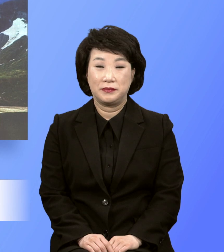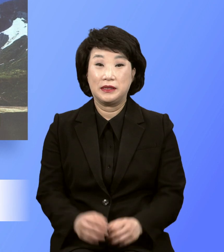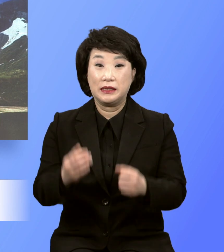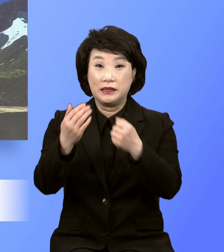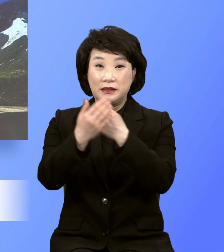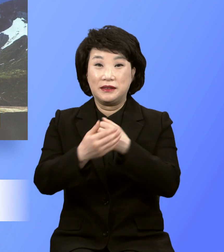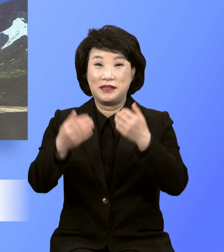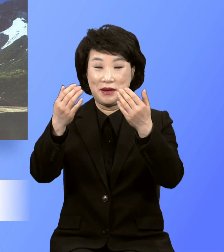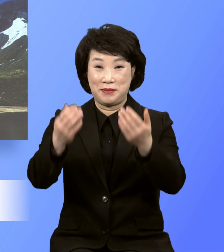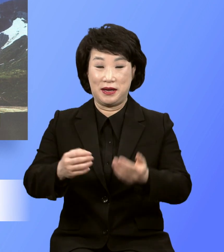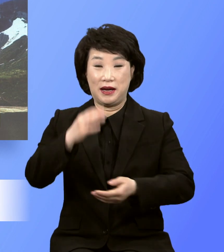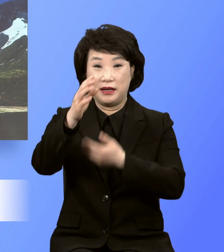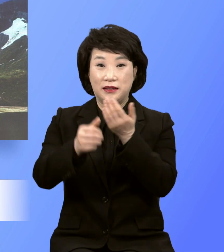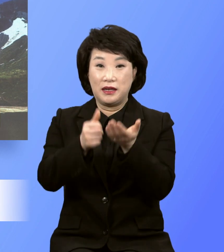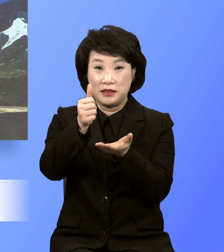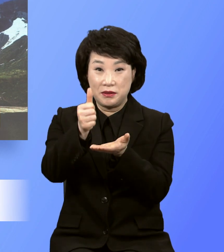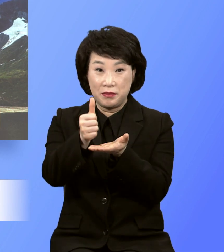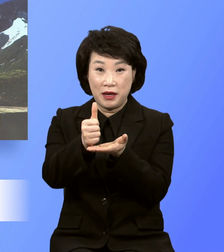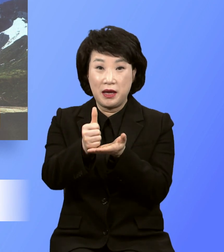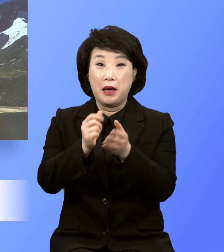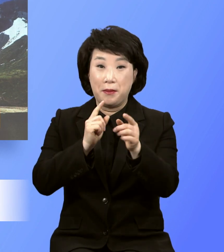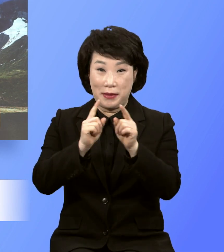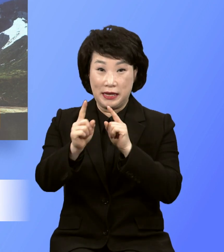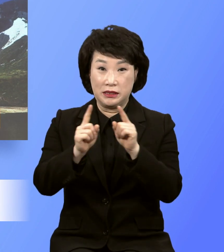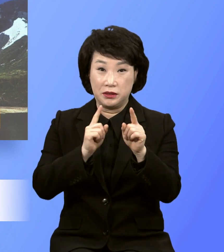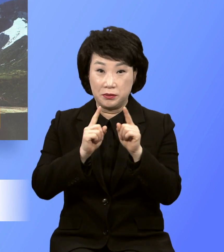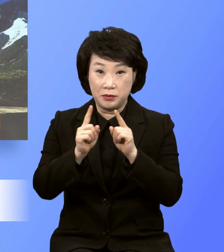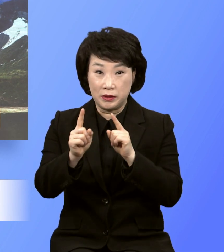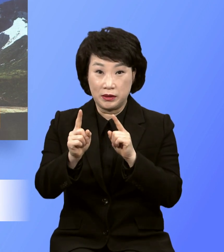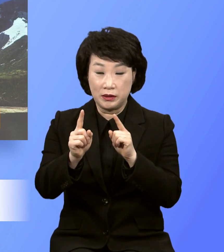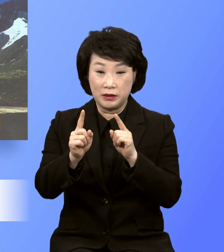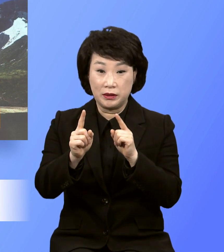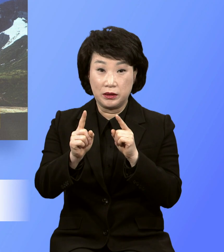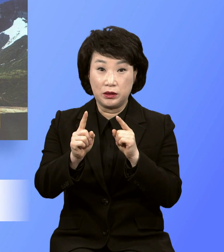은혜 받으실 하나님 말씀은